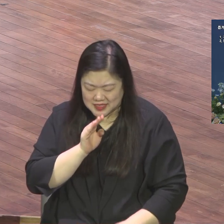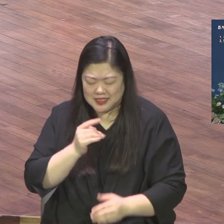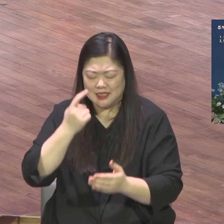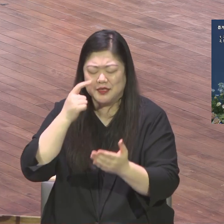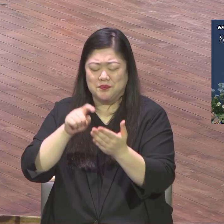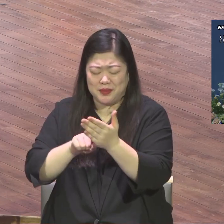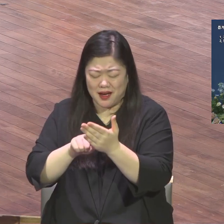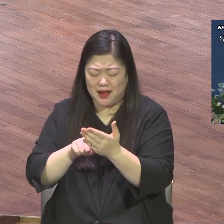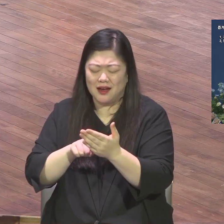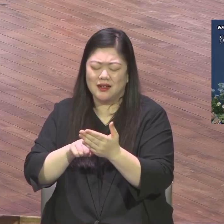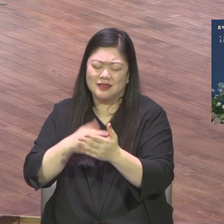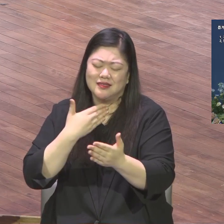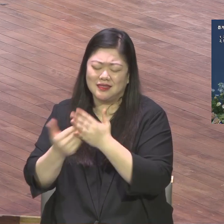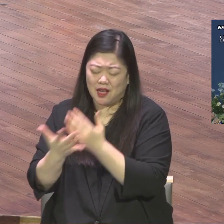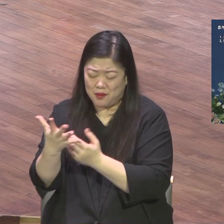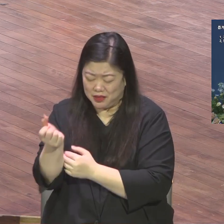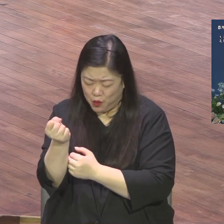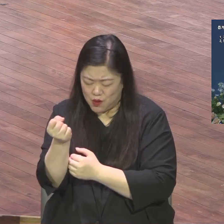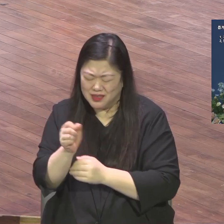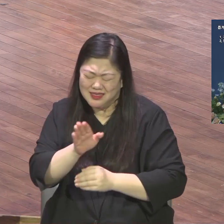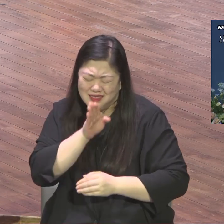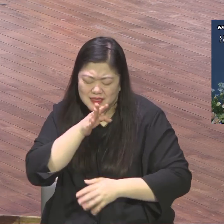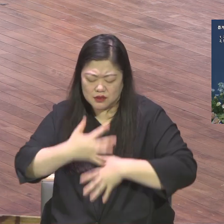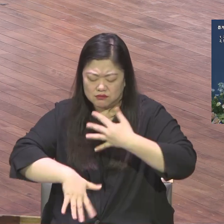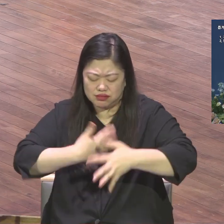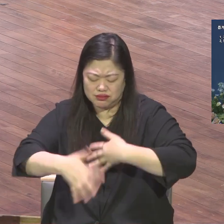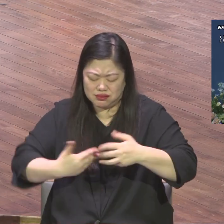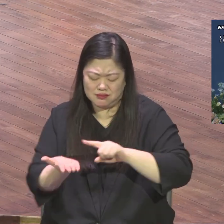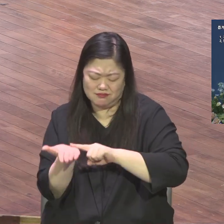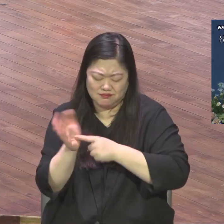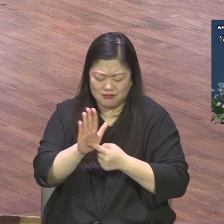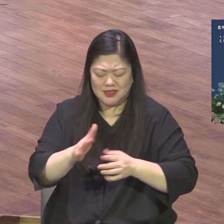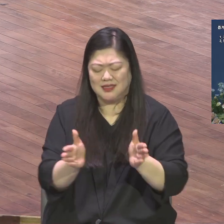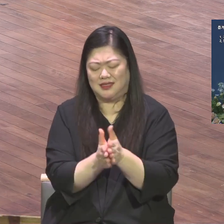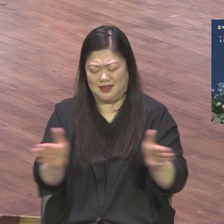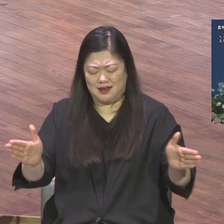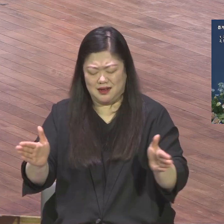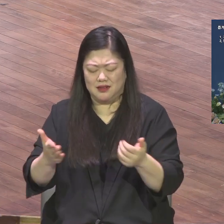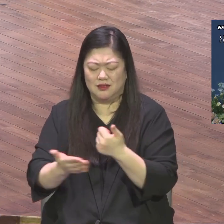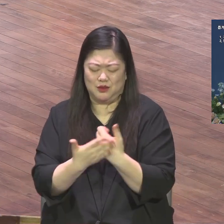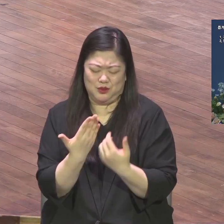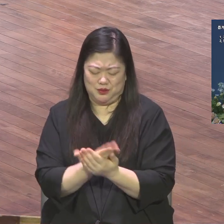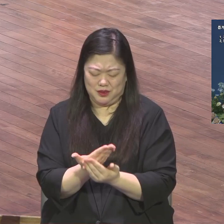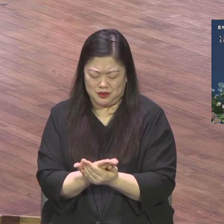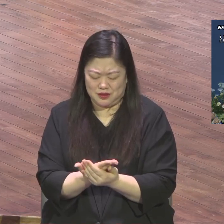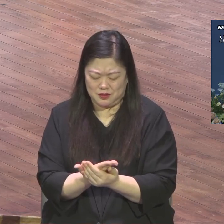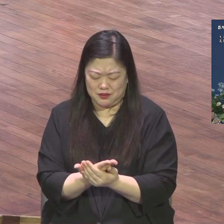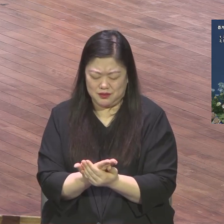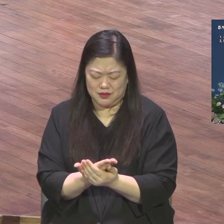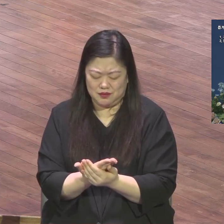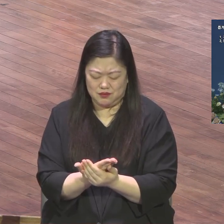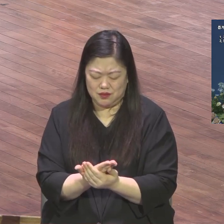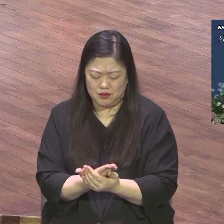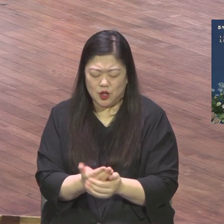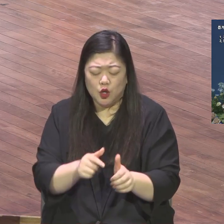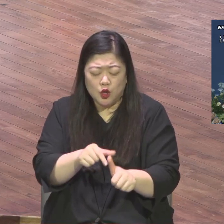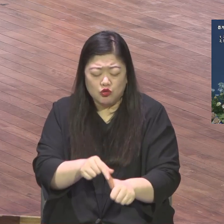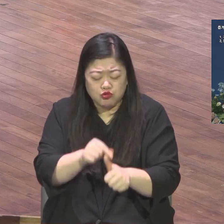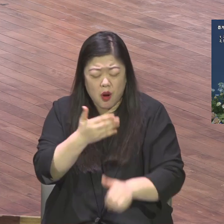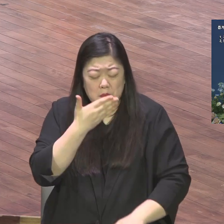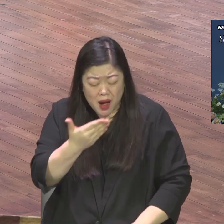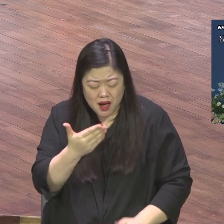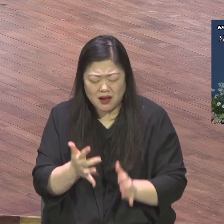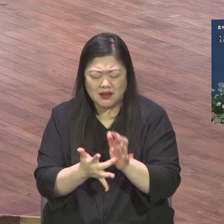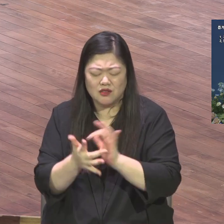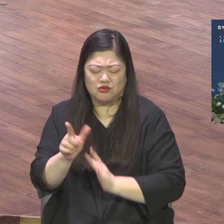보고 들은 것 말하는 자들 되게 도와주옵소서. 구원받을 수 있는 유일한 이름이기 때문에 누굴 만나든지